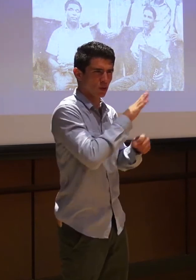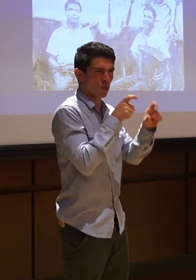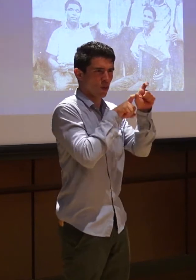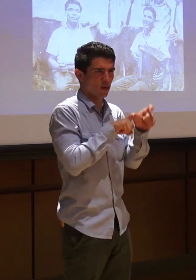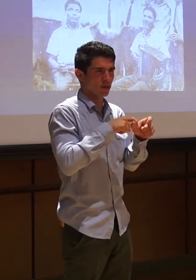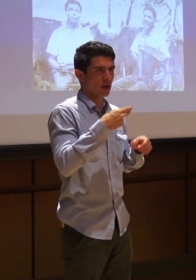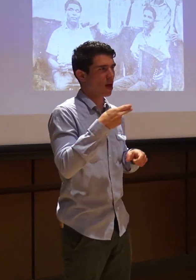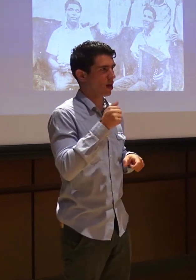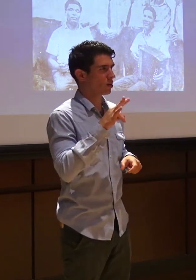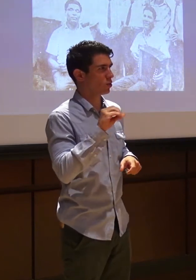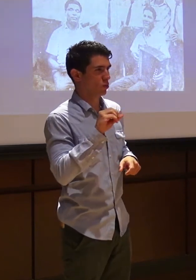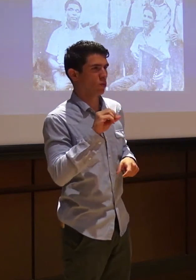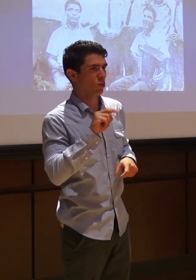en el pueblo donde él nació, Hato Nuevo.